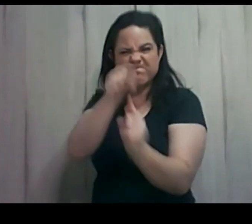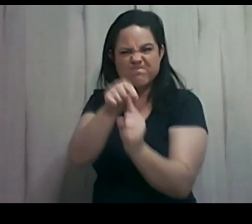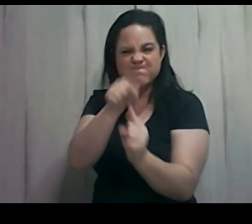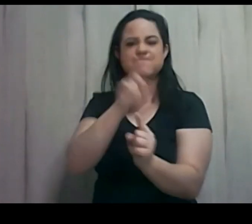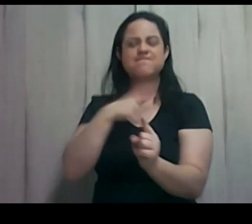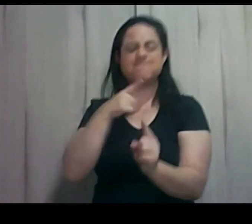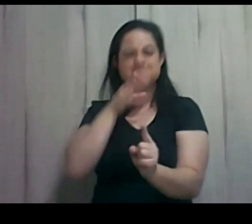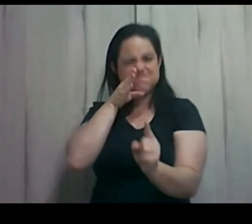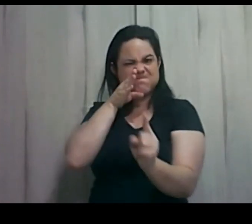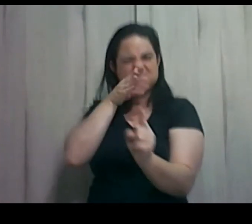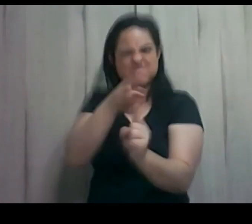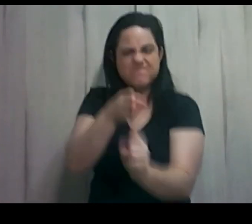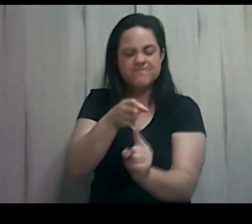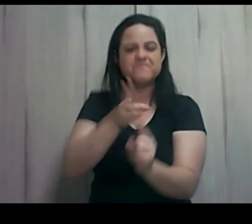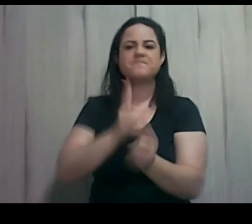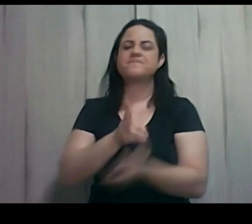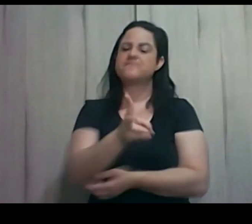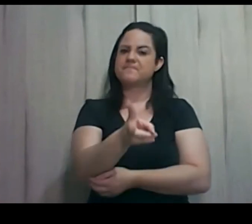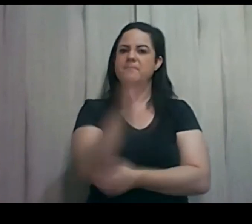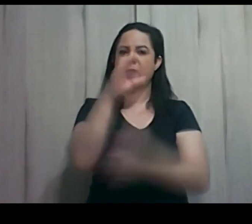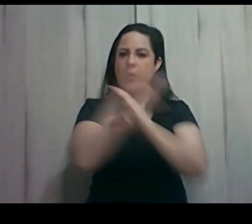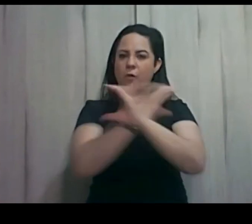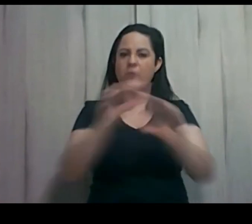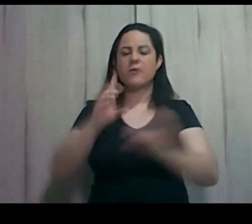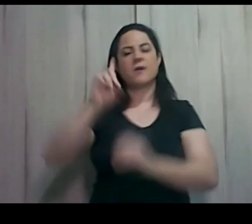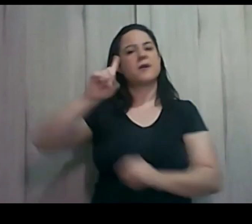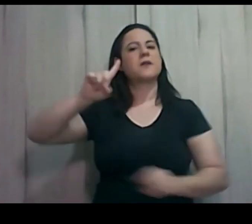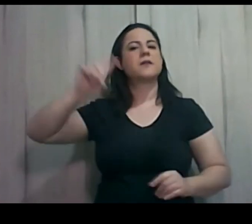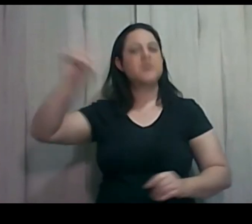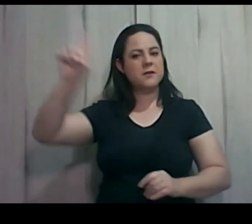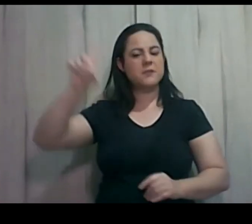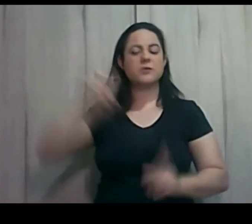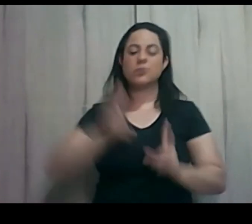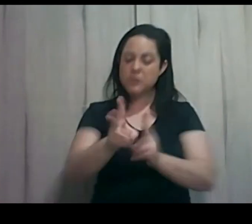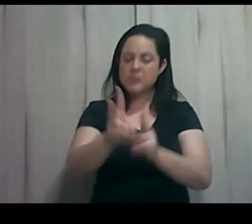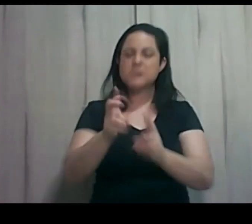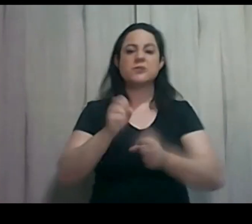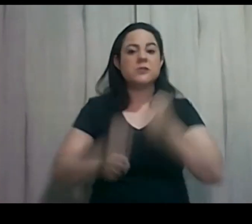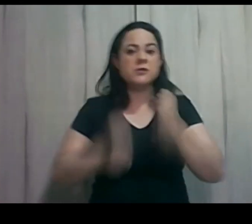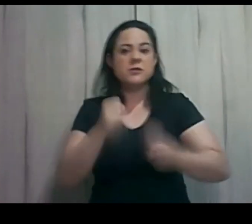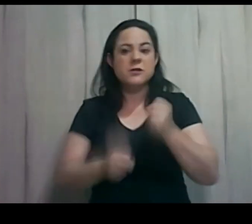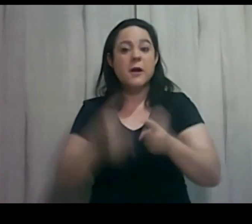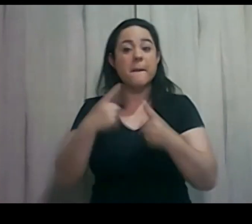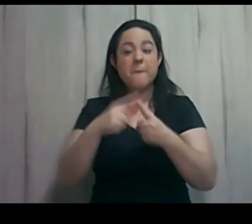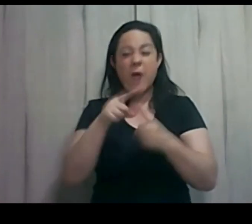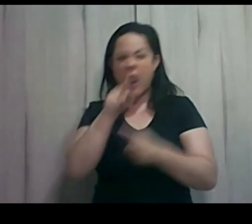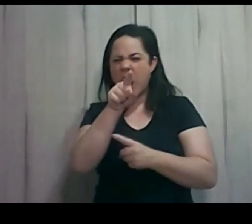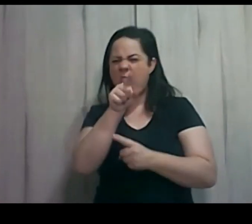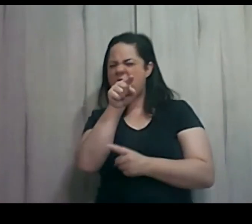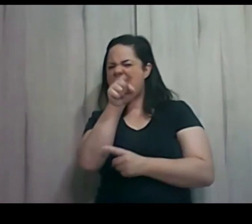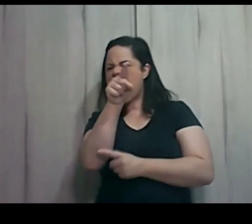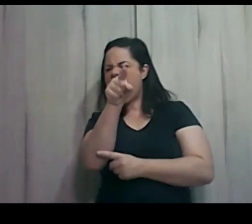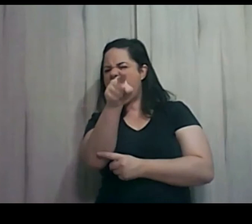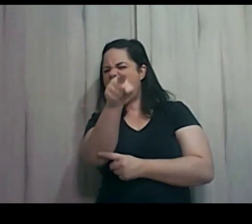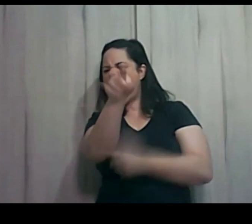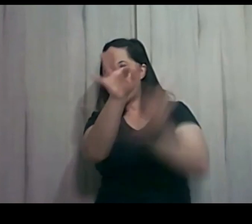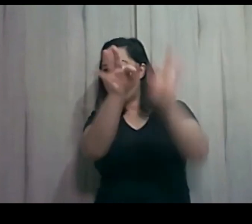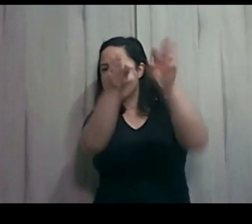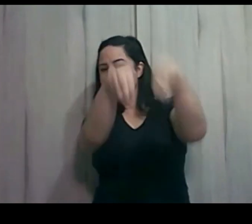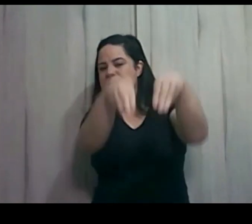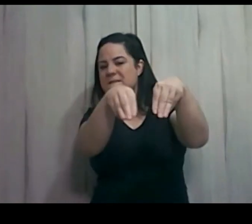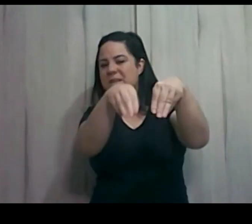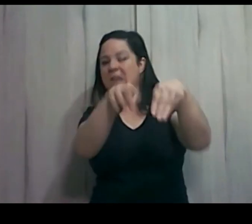foco. Continue confiando em Deus. Continue a correr. Porque lá no fim da corrida, quando você subir no